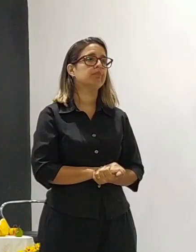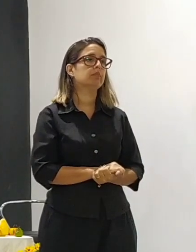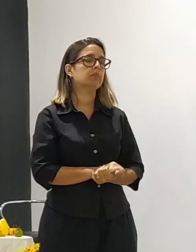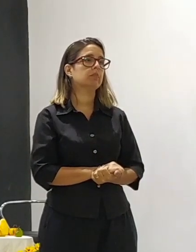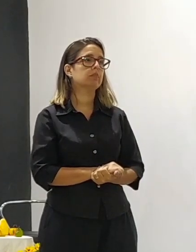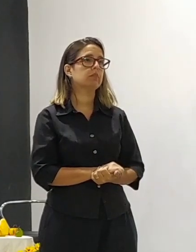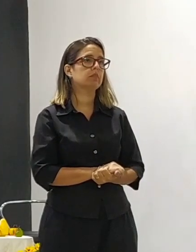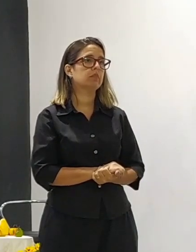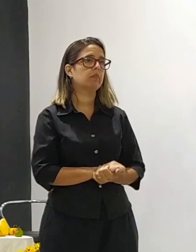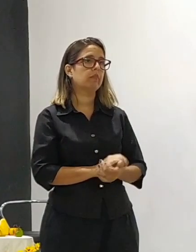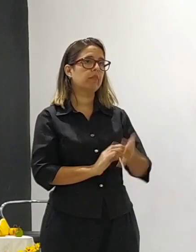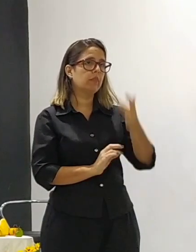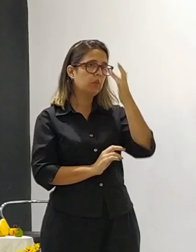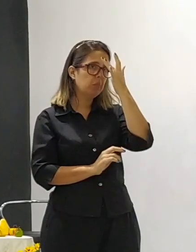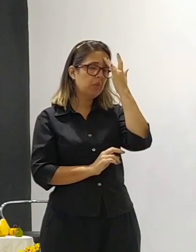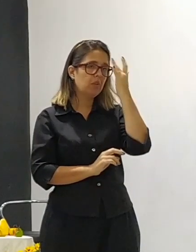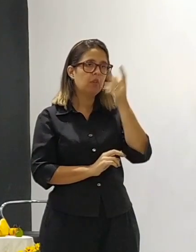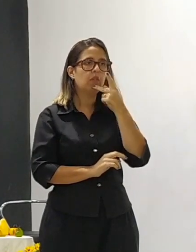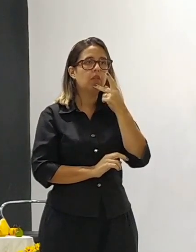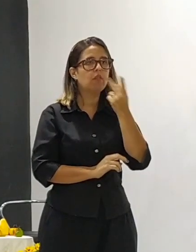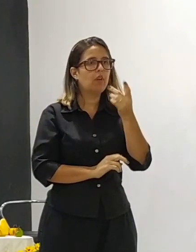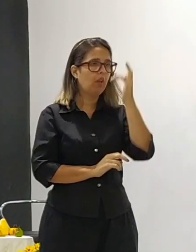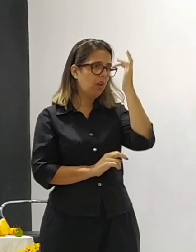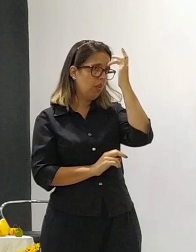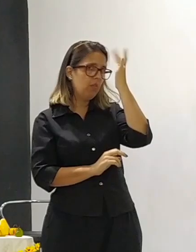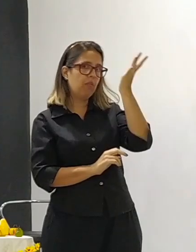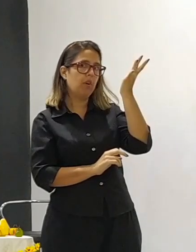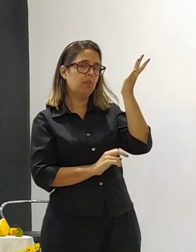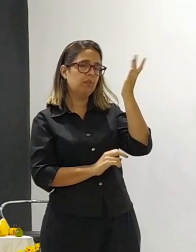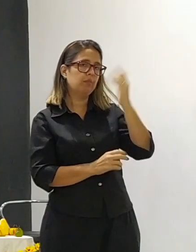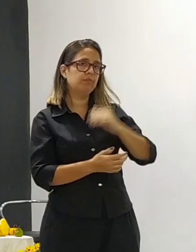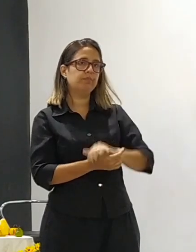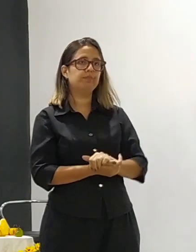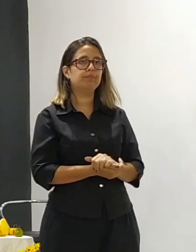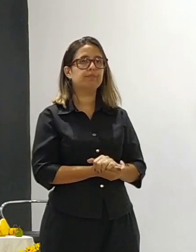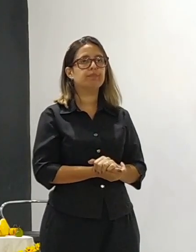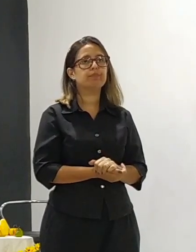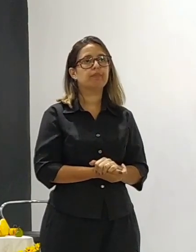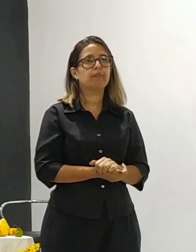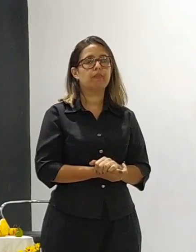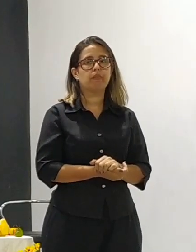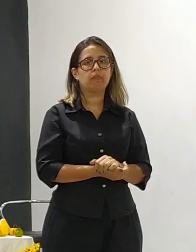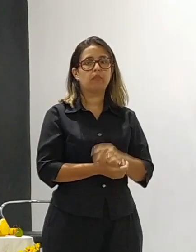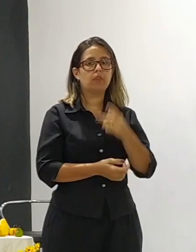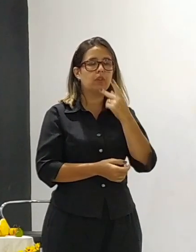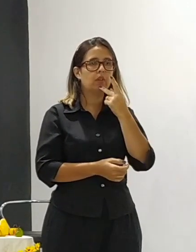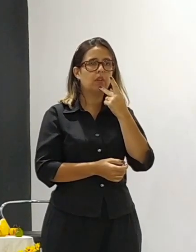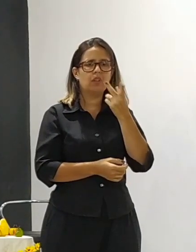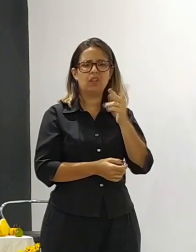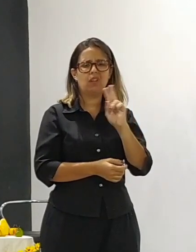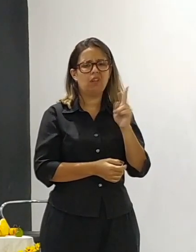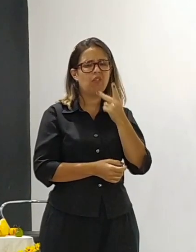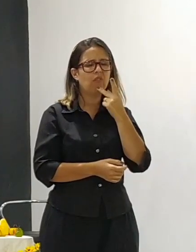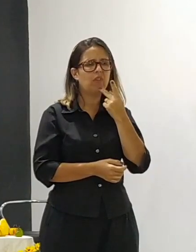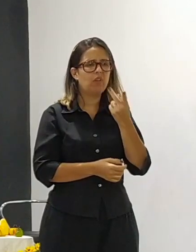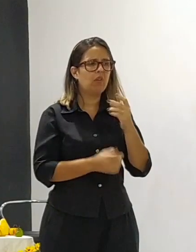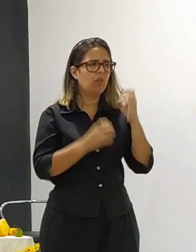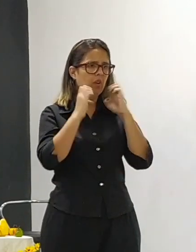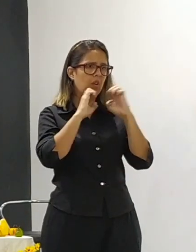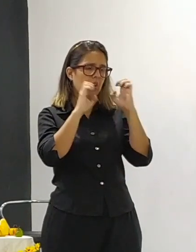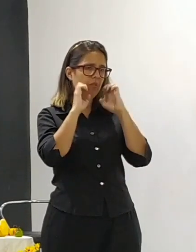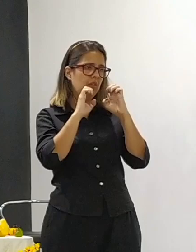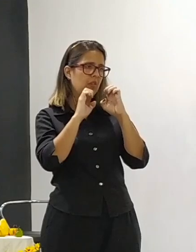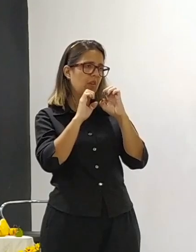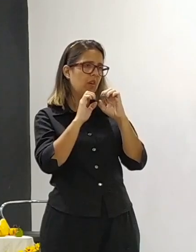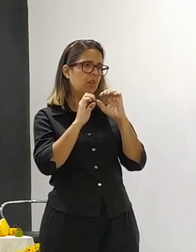ninguém nunca disse para você que ia ser fácil. Deus. Ninguém nunca disse para você, aqui na igreja eu tenho certeza que nunca disse, que o evangelho é um mar